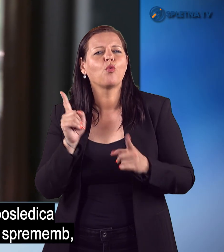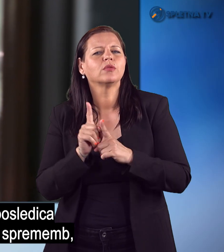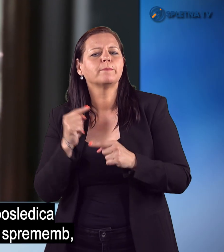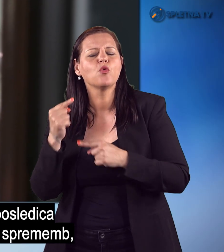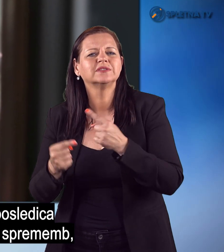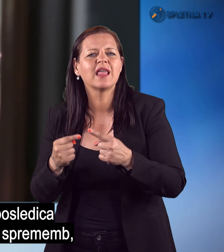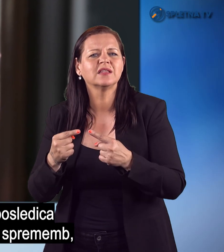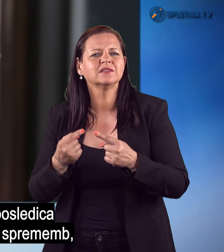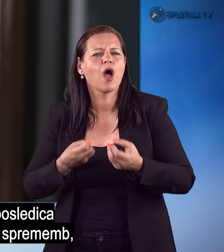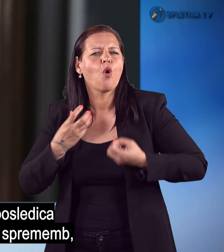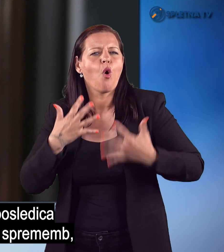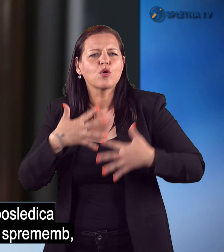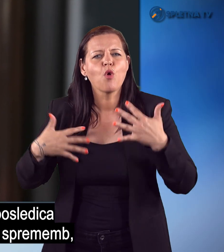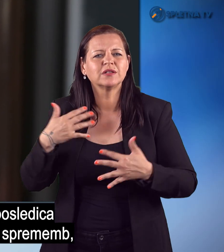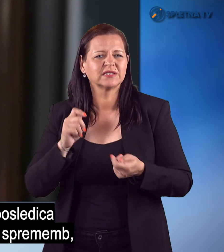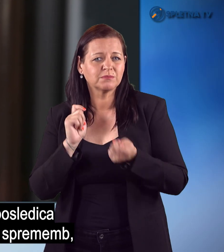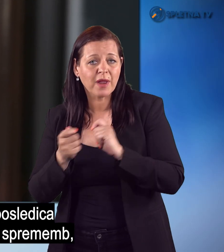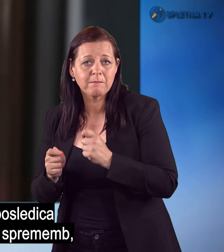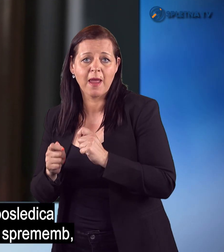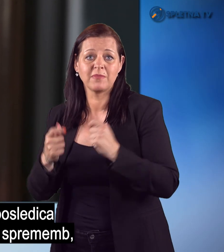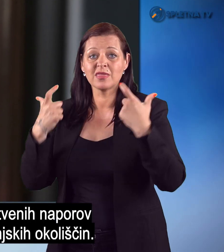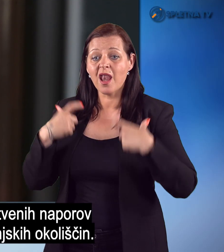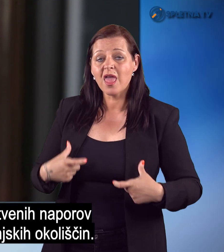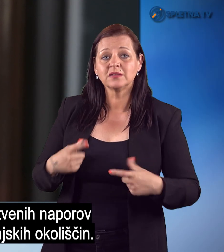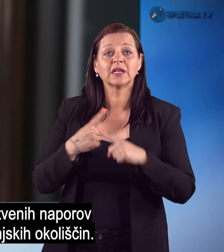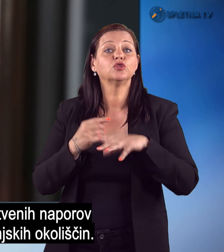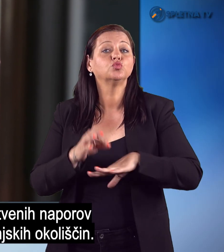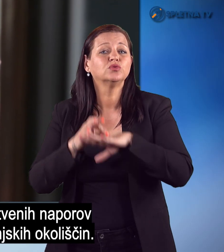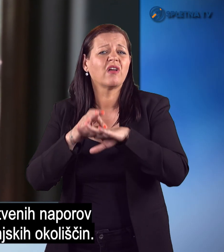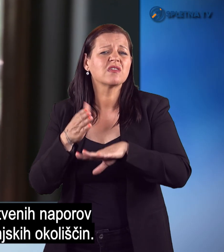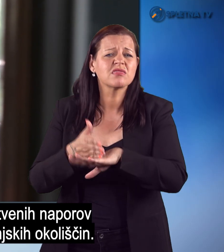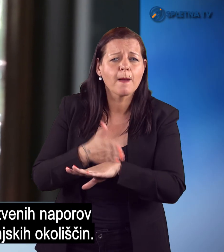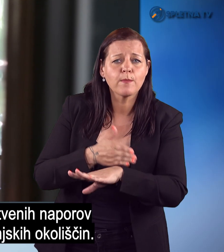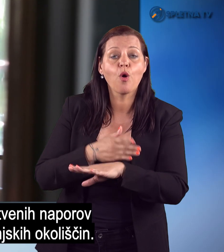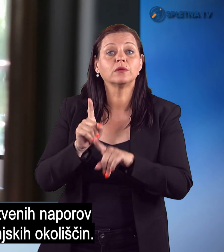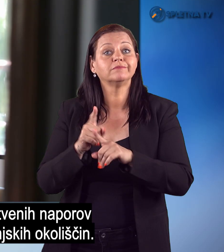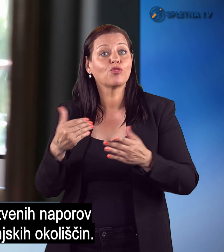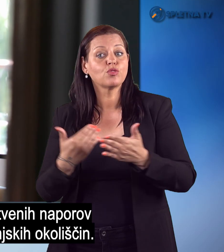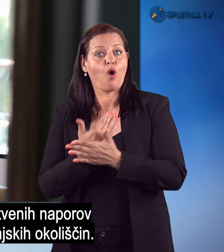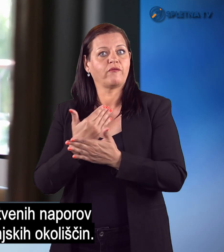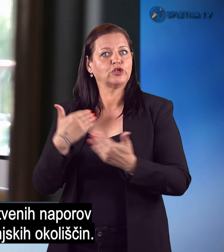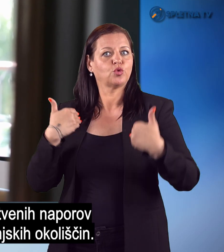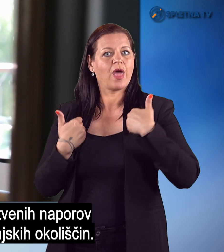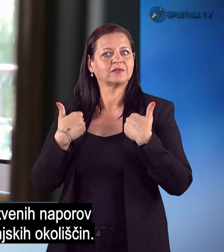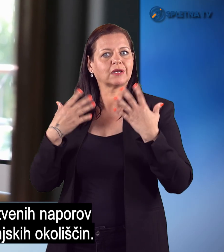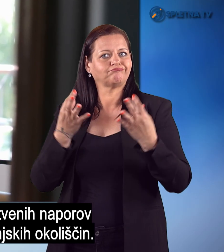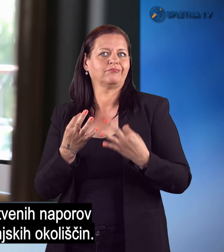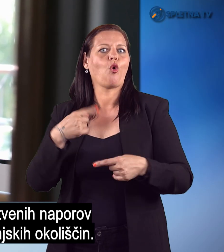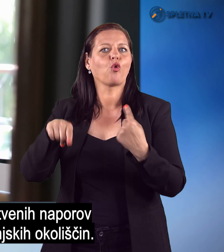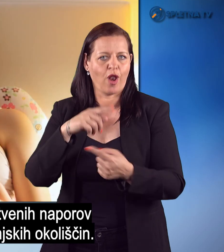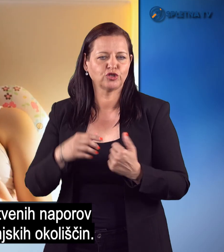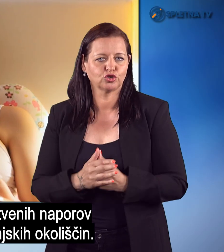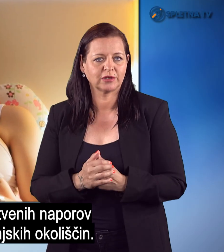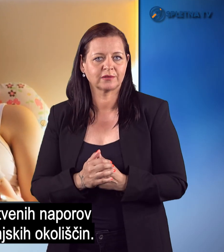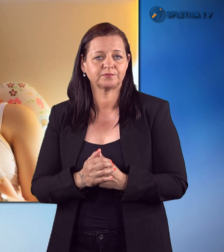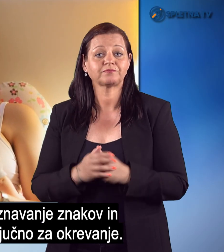temveč posledica hormonskih sprememb, telesnih in čustvenih naporov ter novih življenjskih okoliščin.